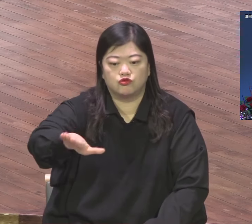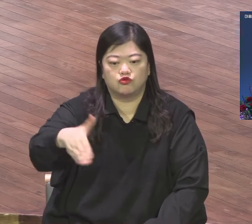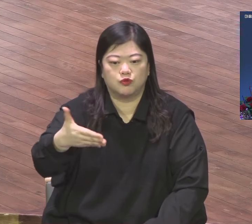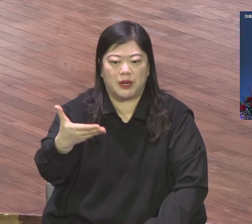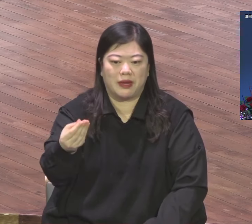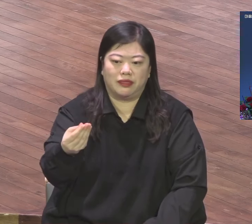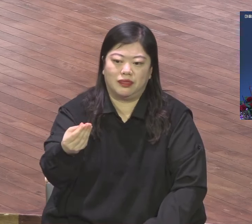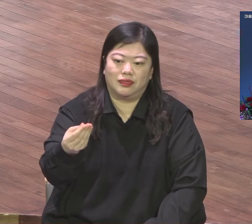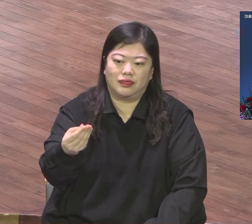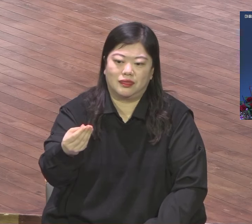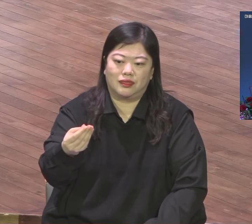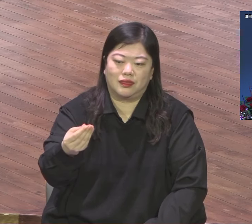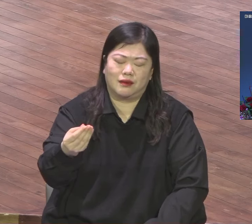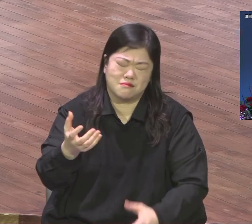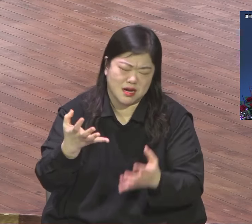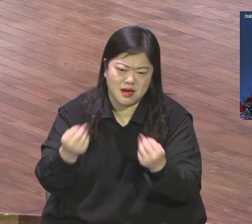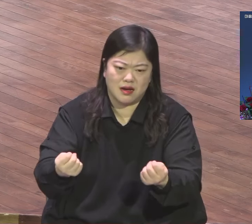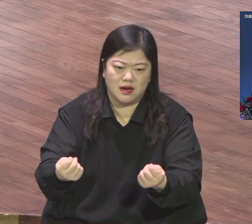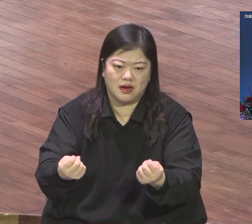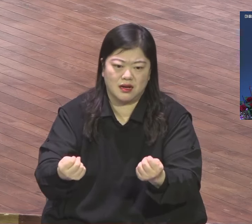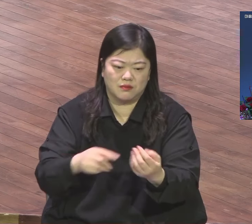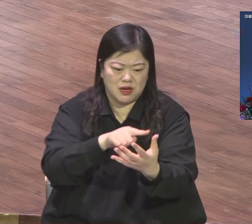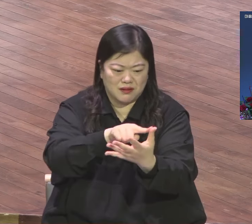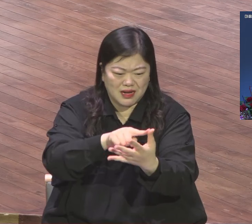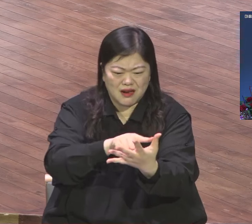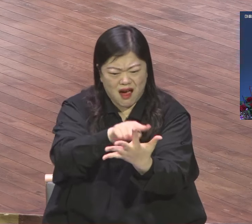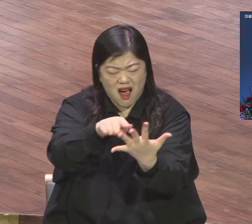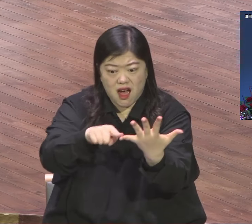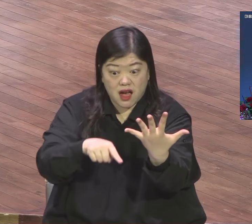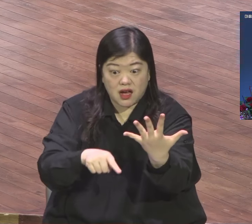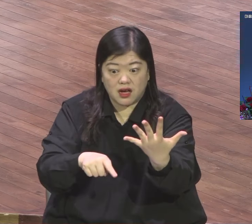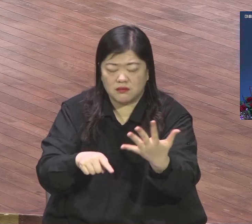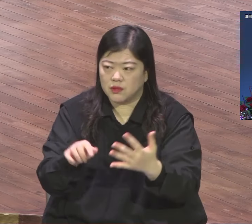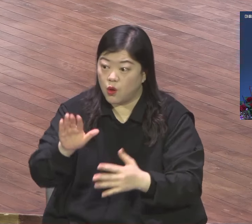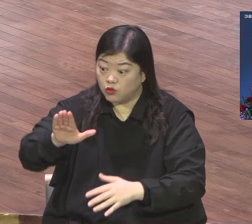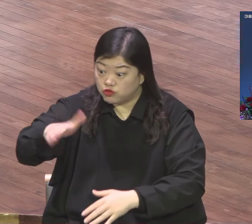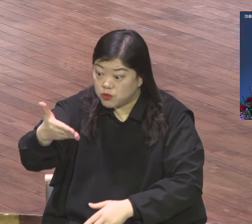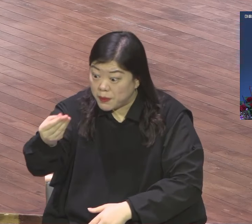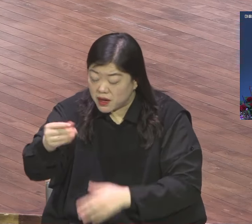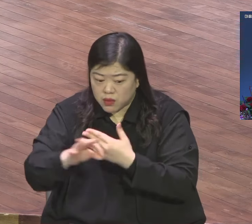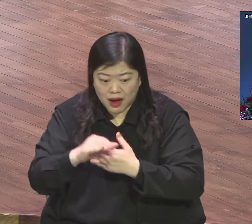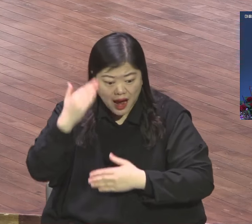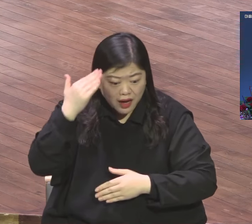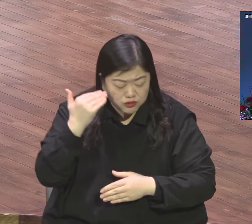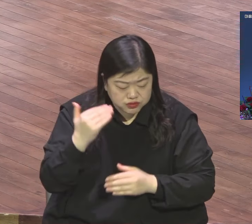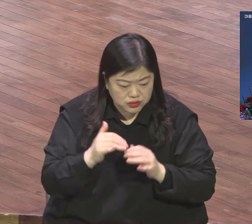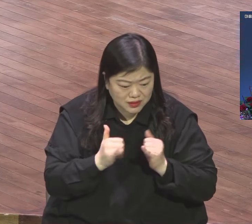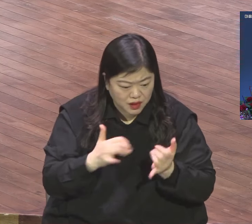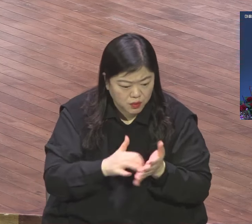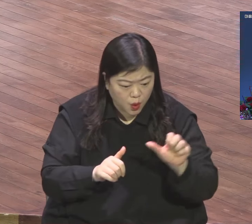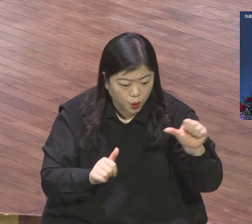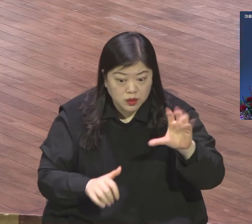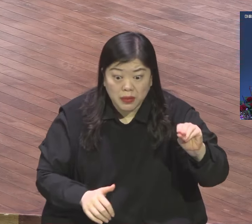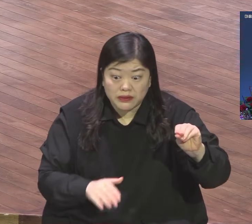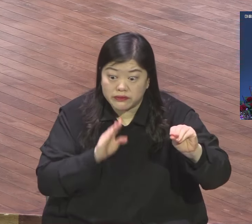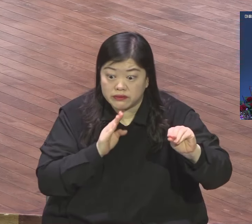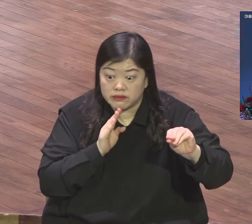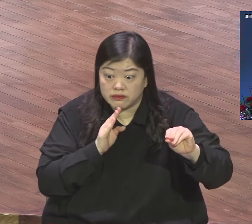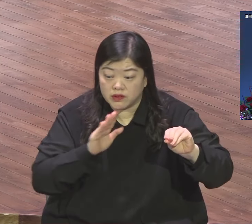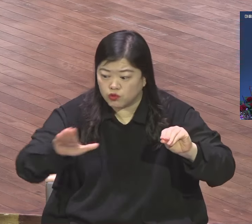중독 5대 중독에 빠져 있다. 국민 5명 중에 1명이 중독자다.